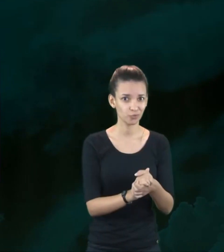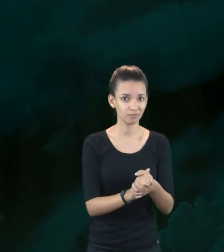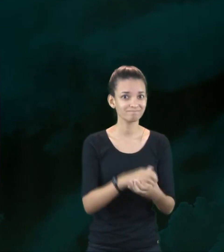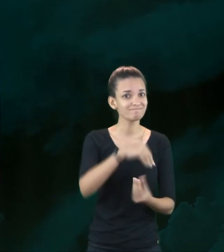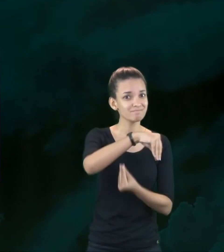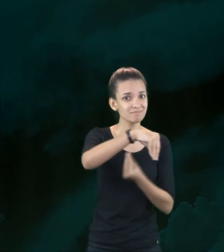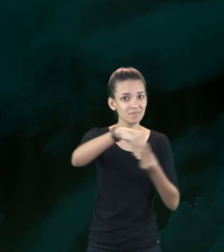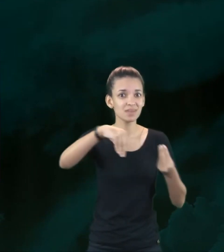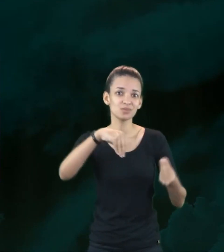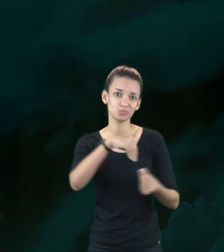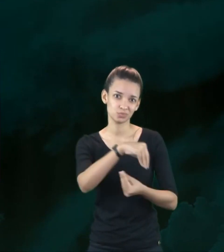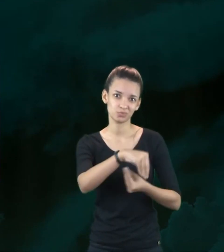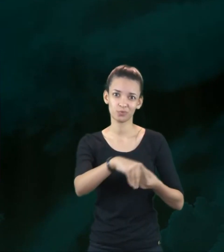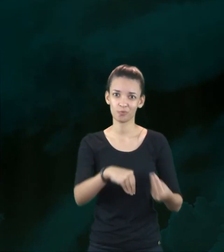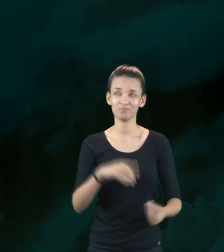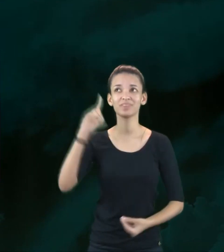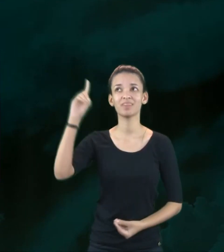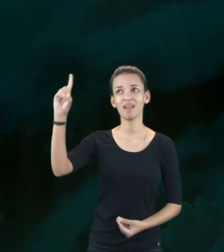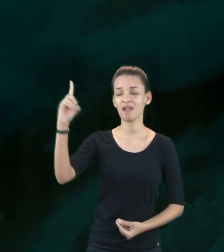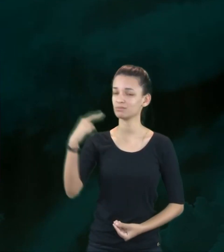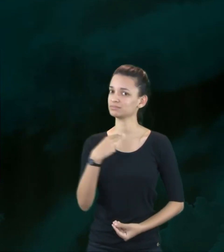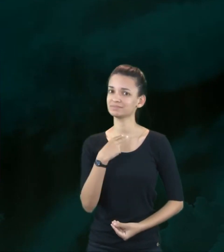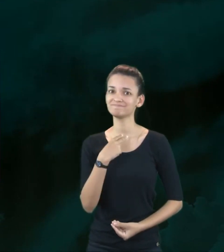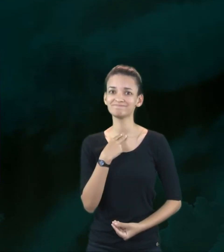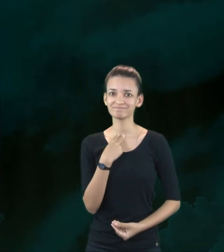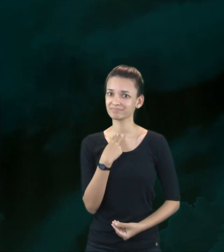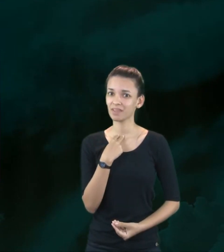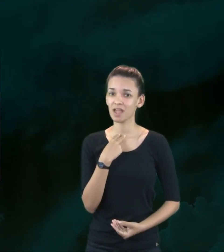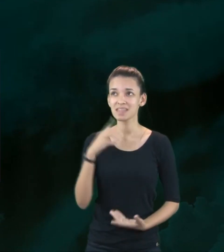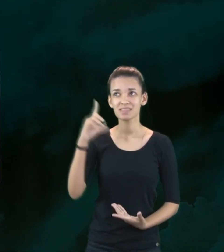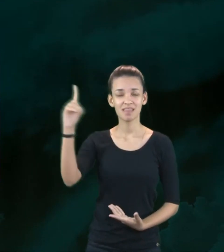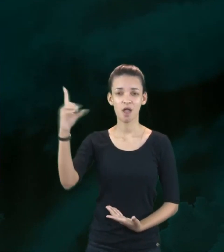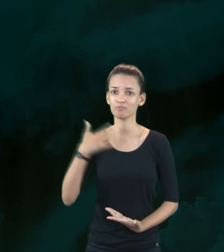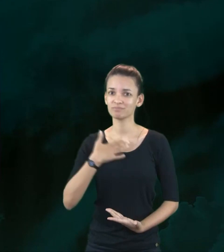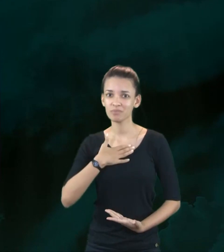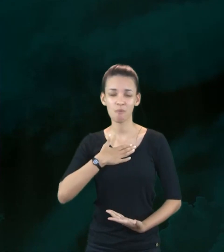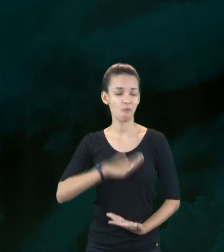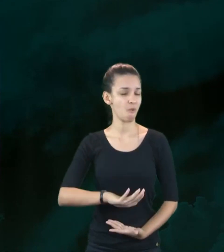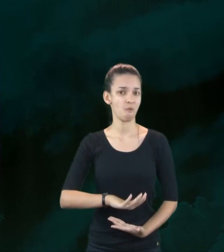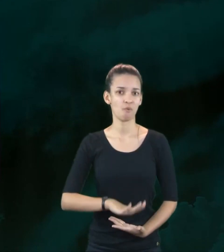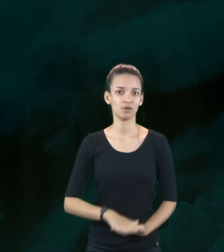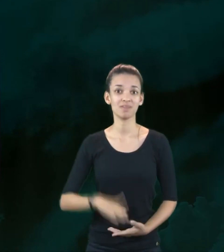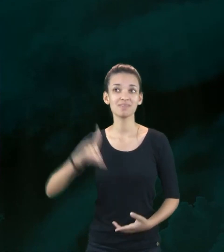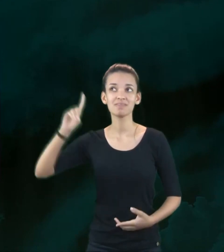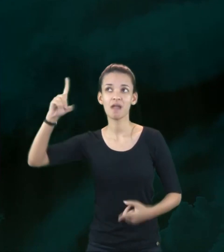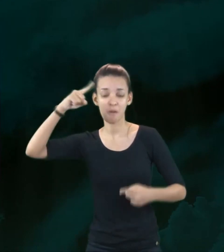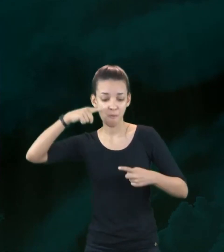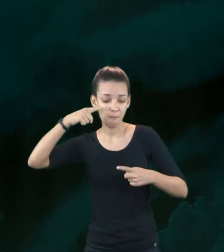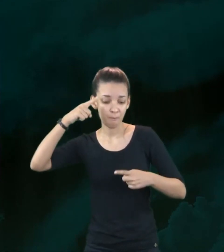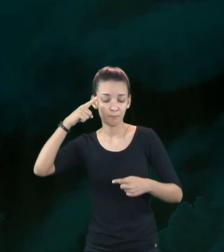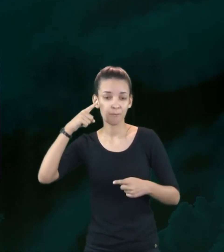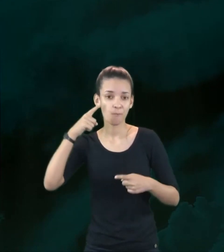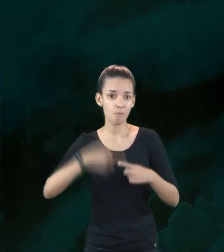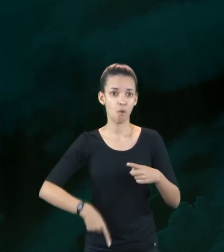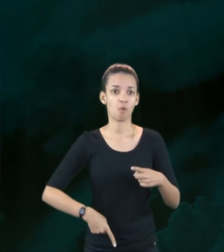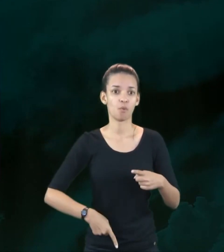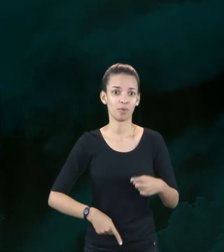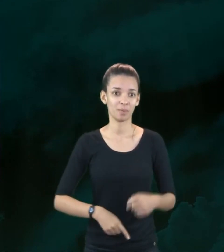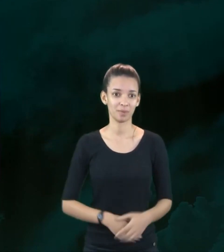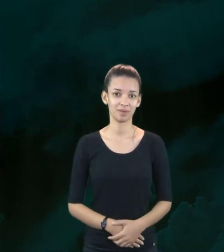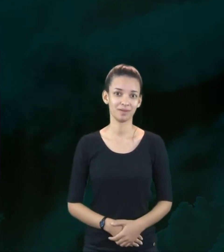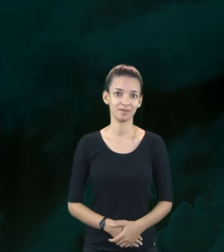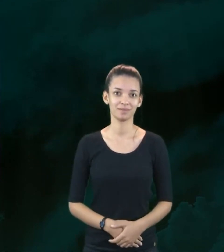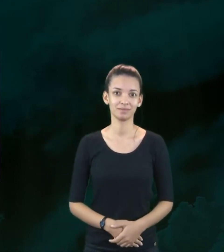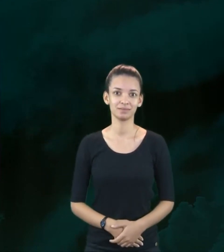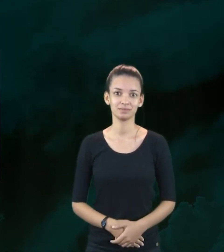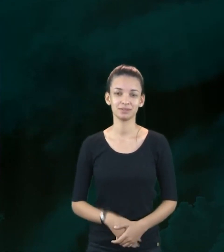de espécies. Deus não permite essa mistura de espécies. Tanto é que isso foi uma ofensa muito grande para